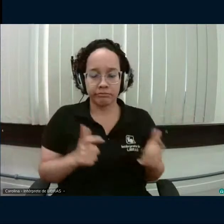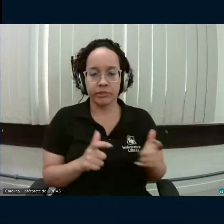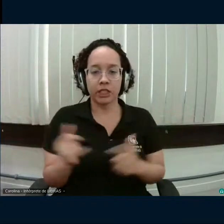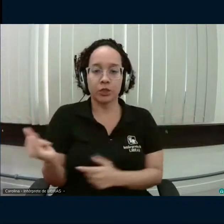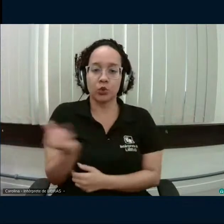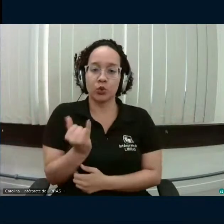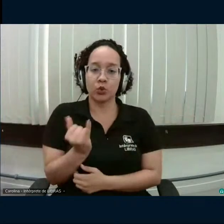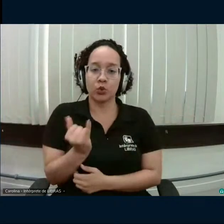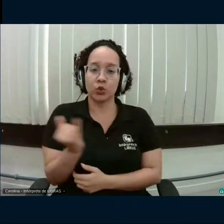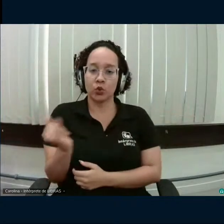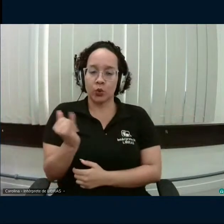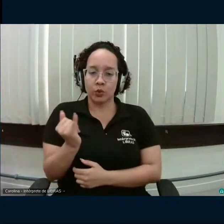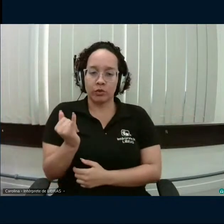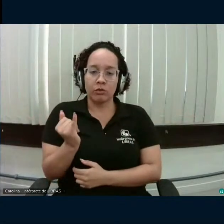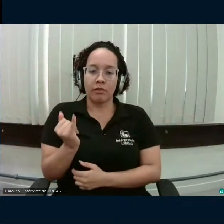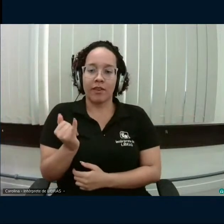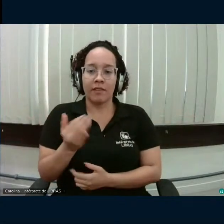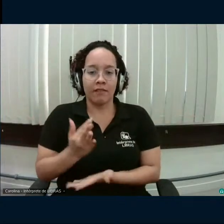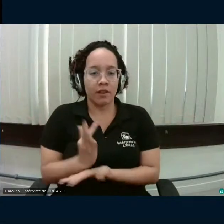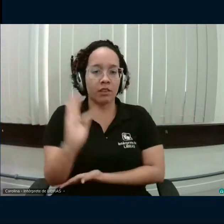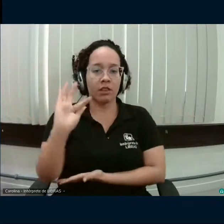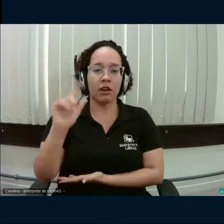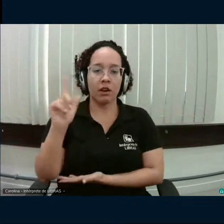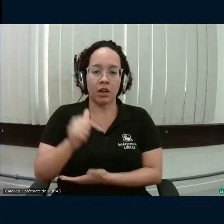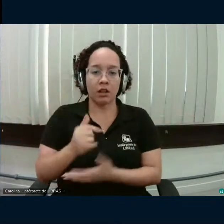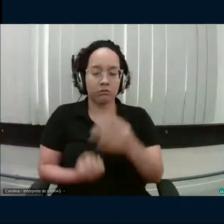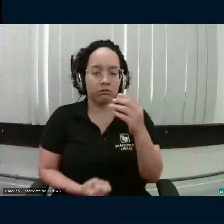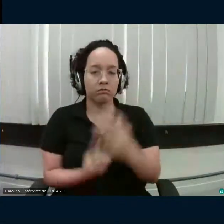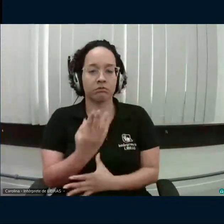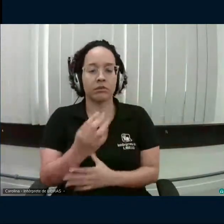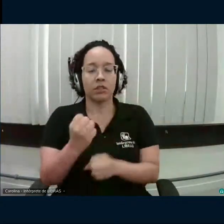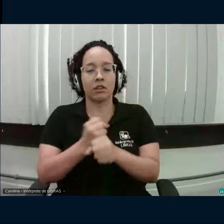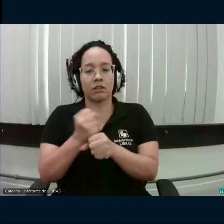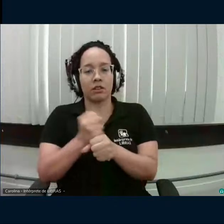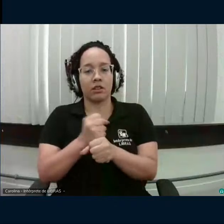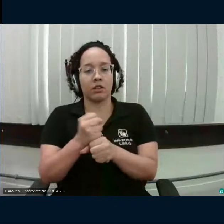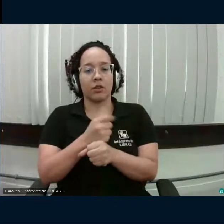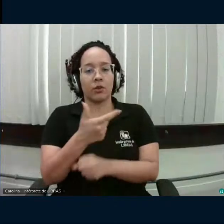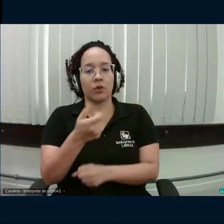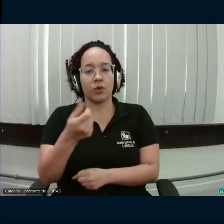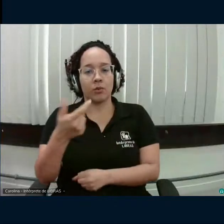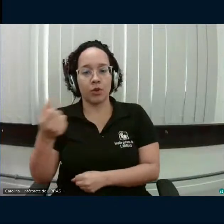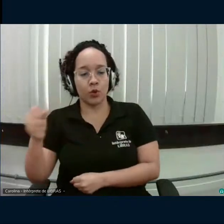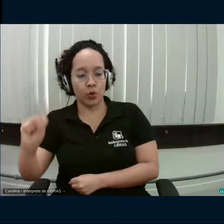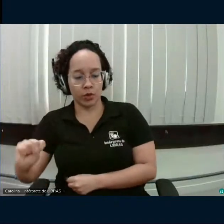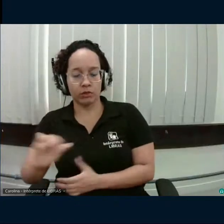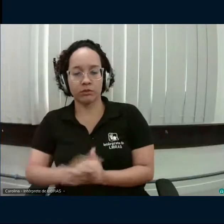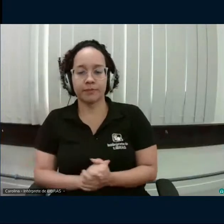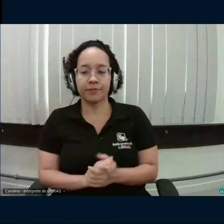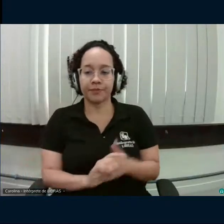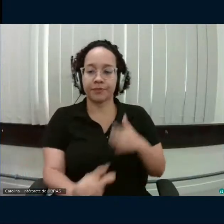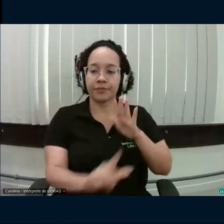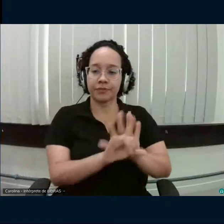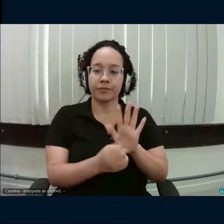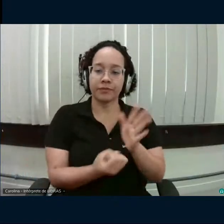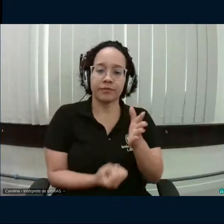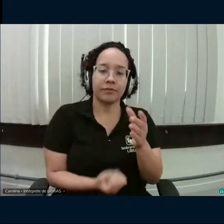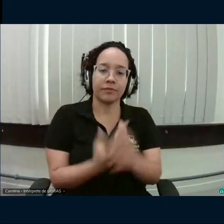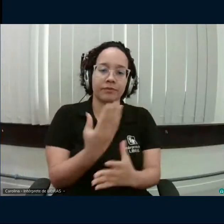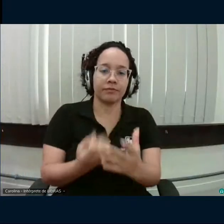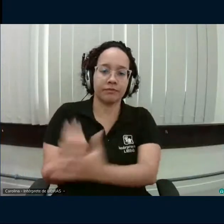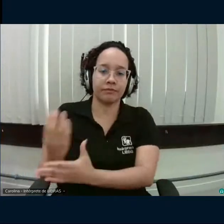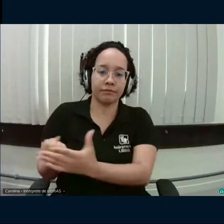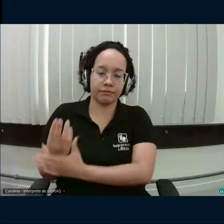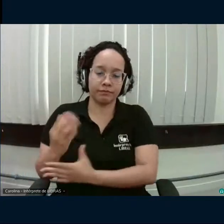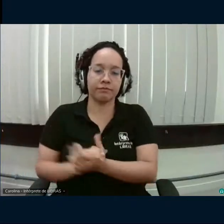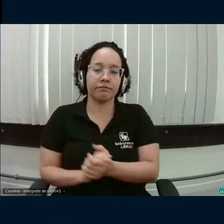Instituto Federal de Ciência e Tecnologia é algo que nasce lá em 2008, com a lei de criação dos institutos. Por quê? Porque até então a rede federal